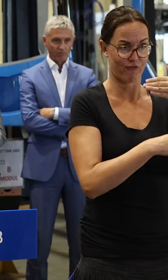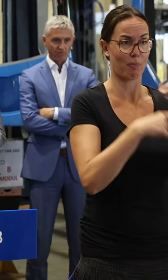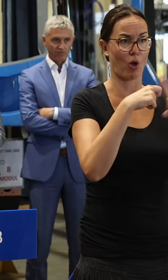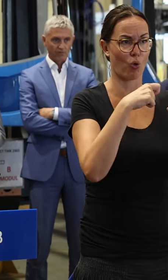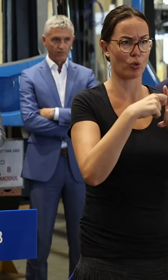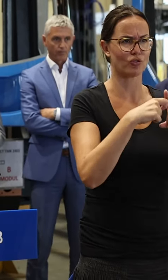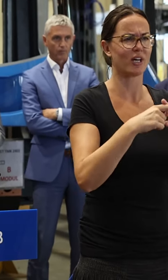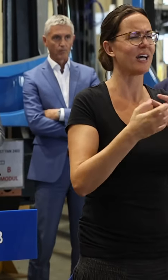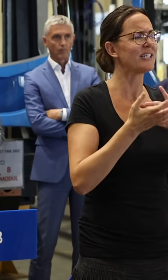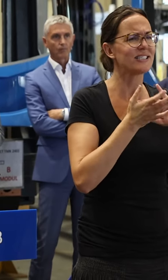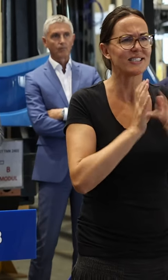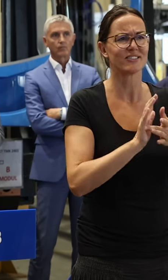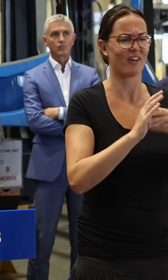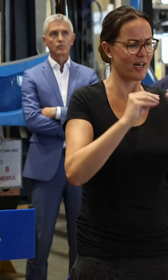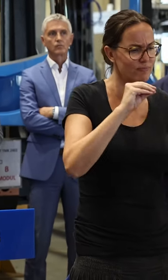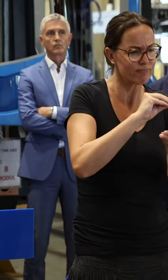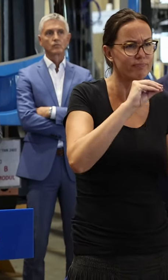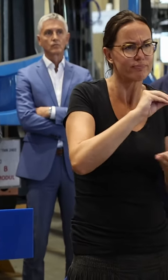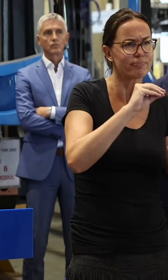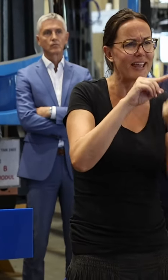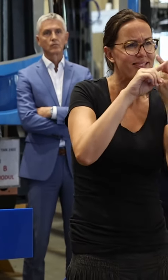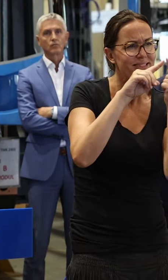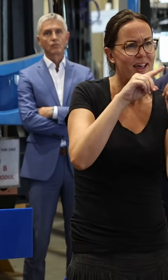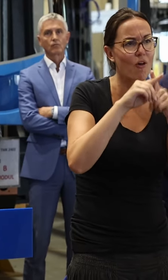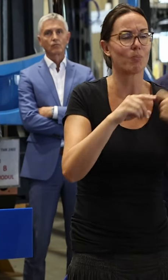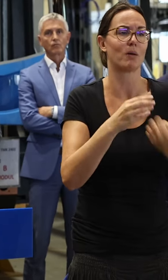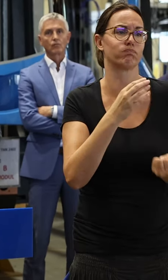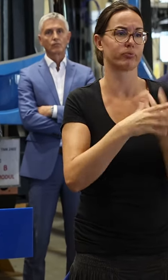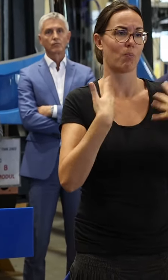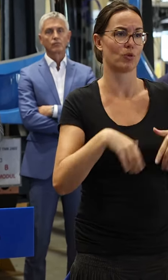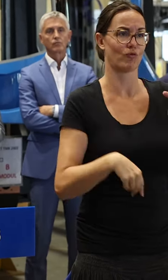Svi vitalni sustavi, podsustavi, komponente proizvedeni su u poduzećima grupe Končar.